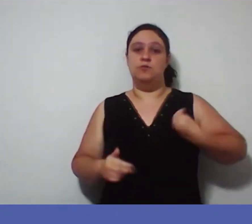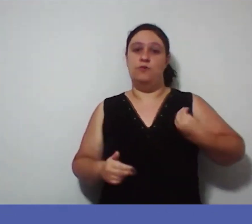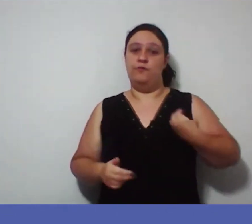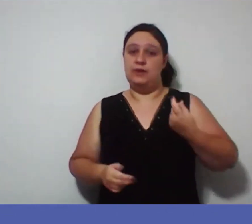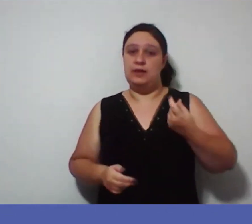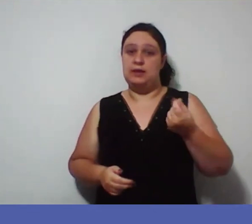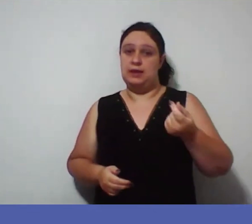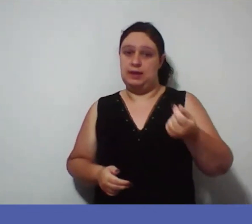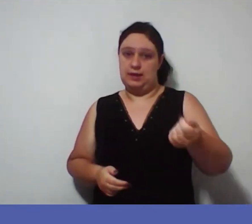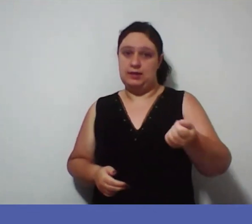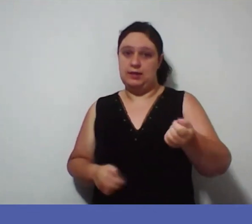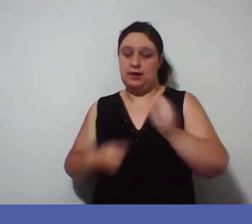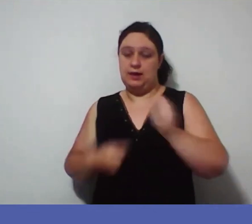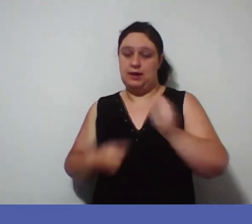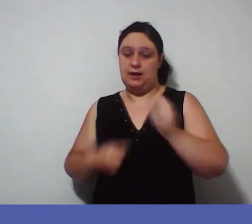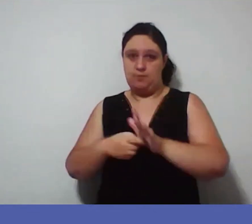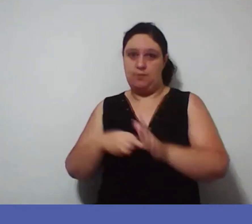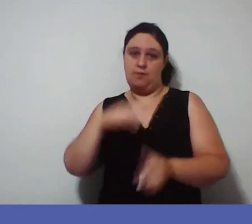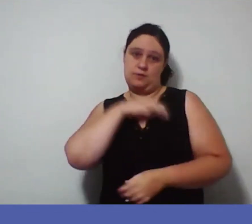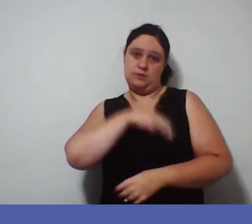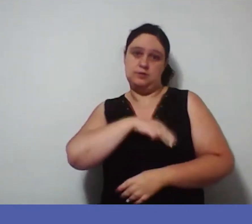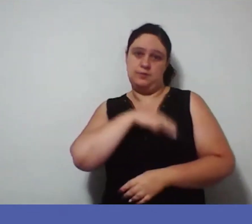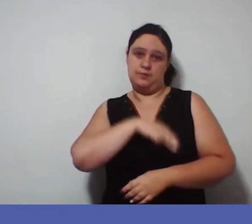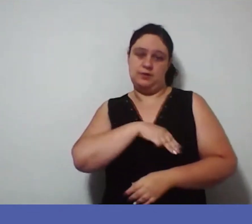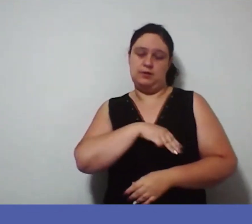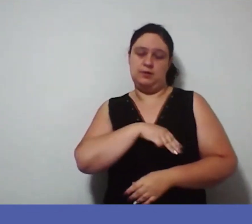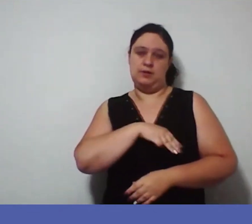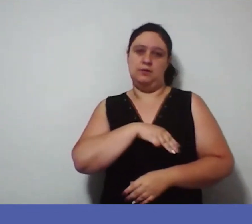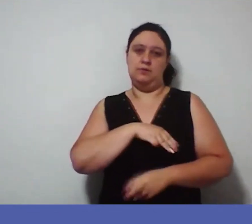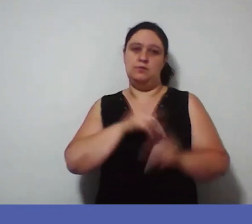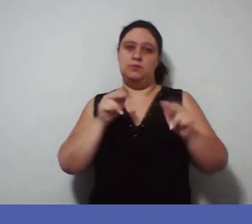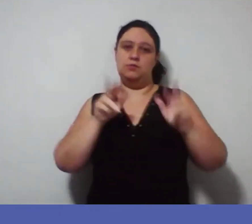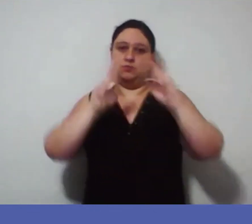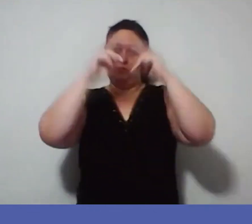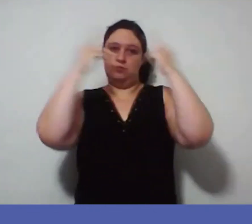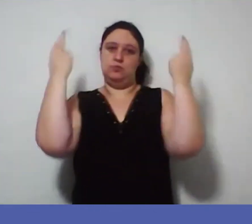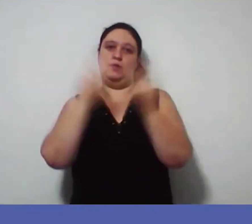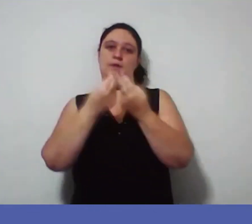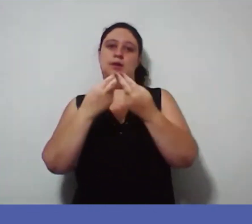no livro de Mateus, que fala do reino, e a vida eterna